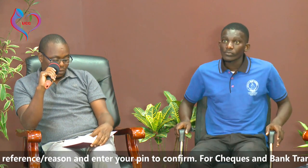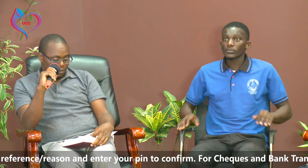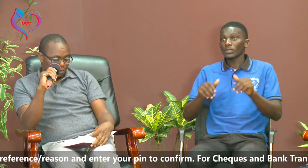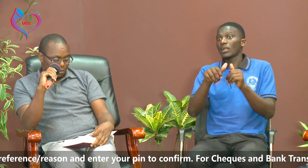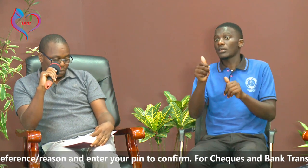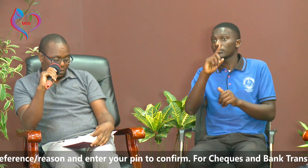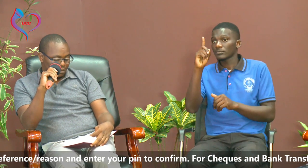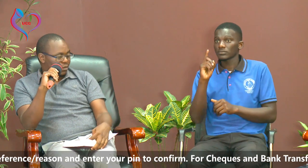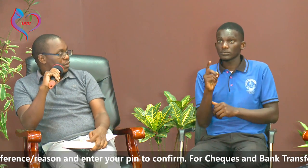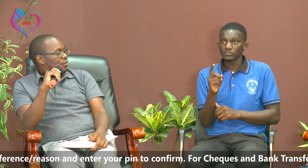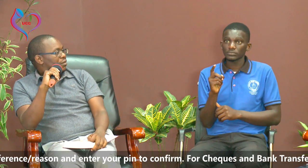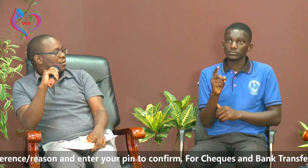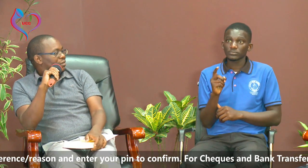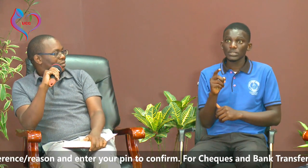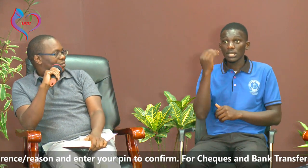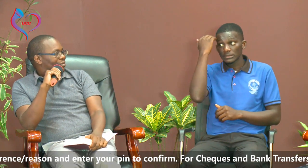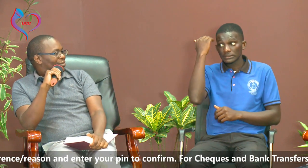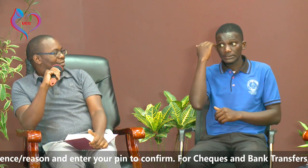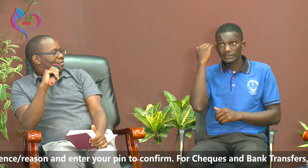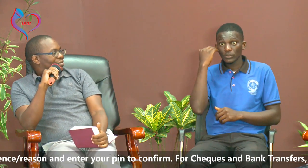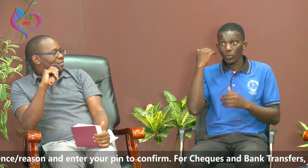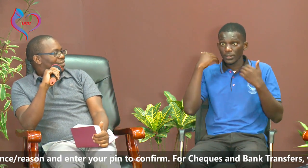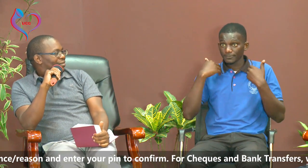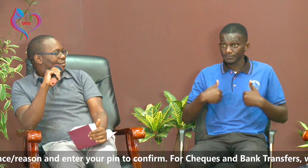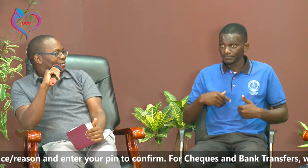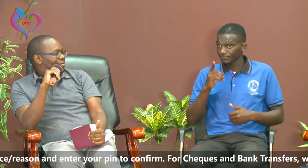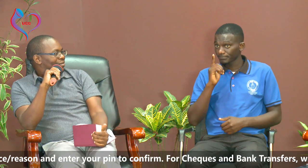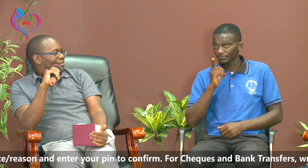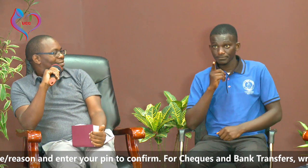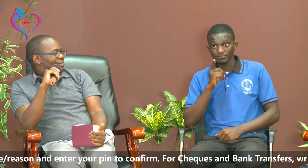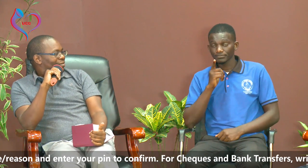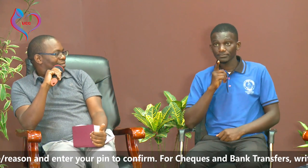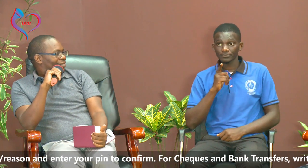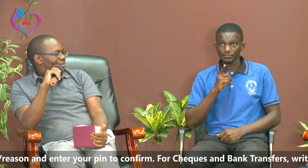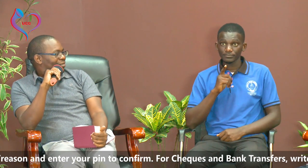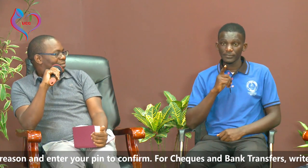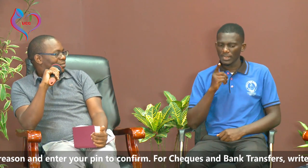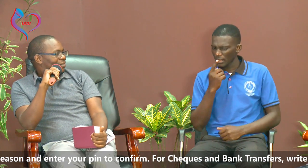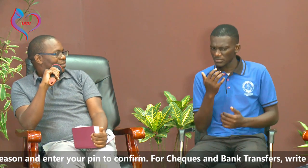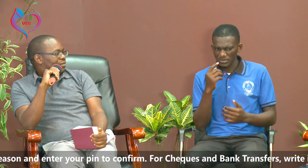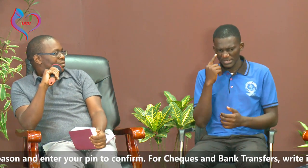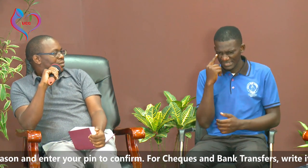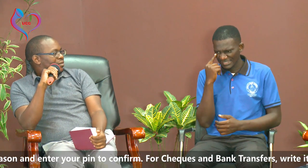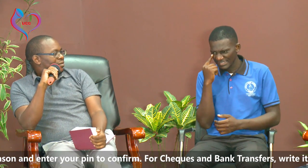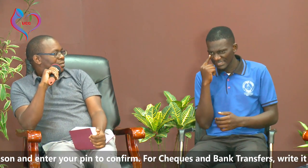sembayo baloya unaleka agezi na akula assessment nga watuli amateka ga baloya abaliwo